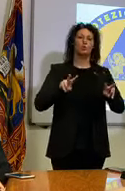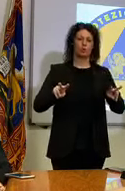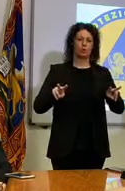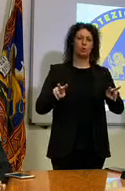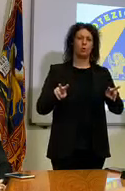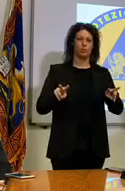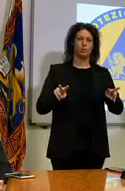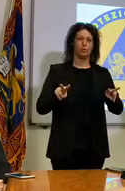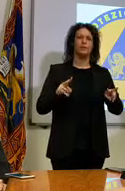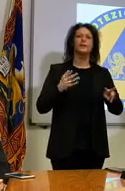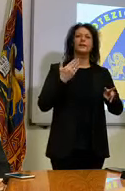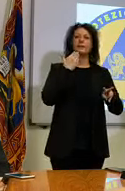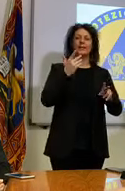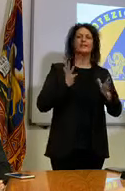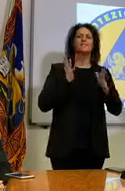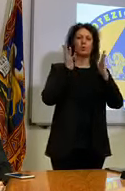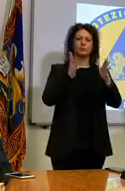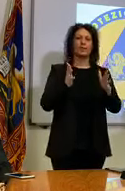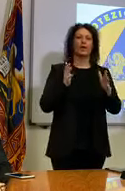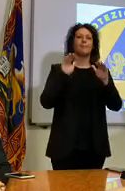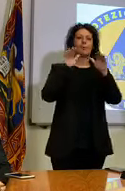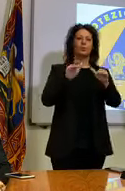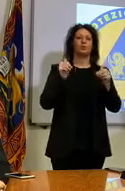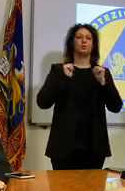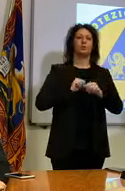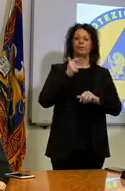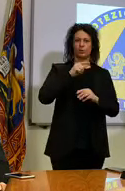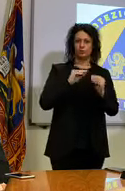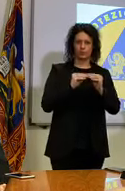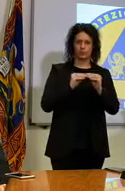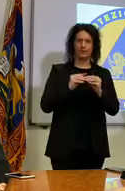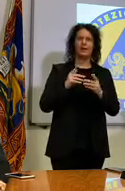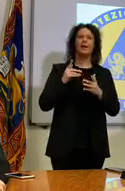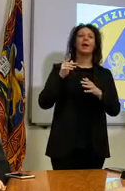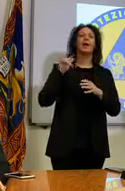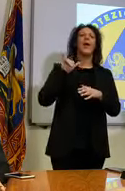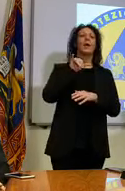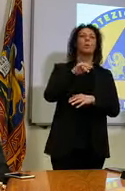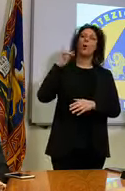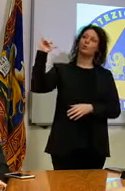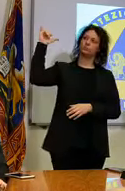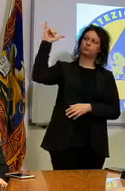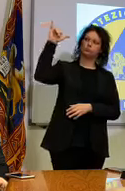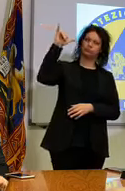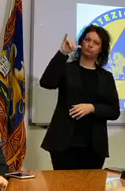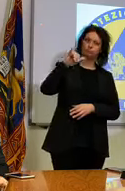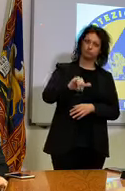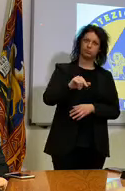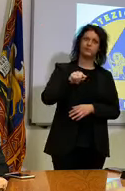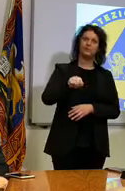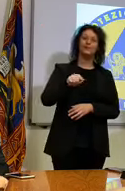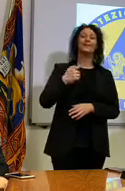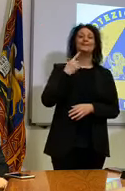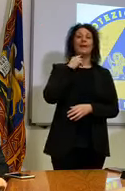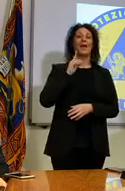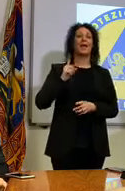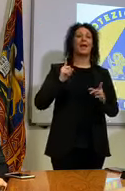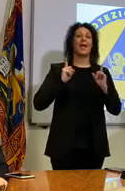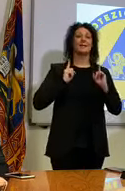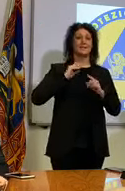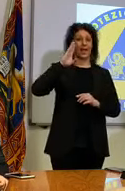con i volontari della protezione civile, perché funziona così: arriva l'aereo all'aeroporto, i militari, quindi